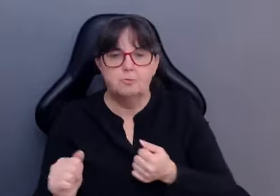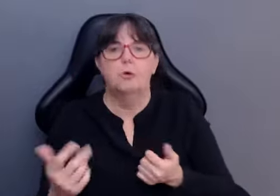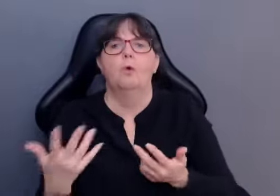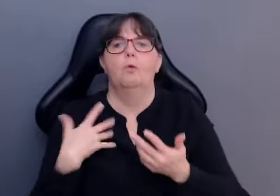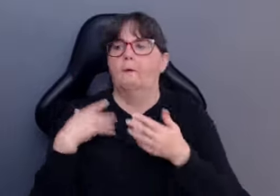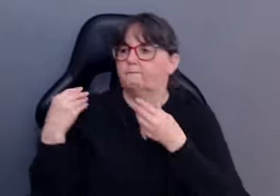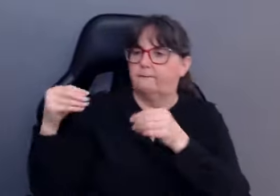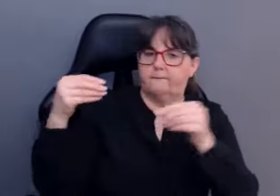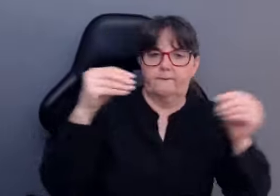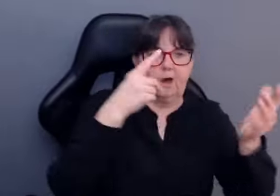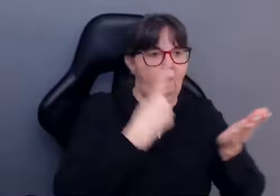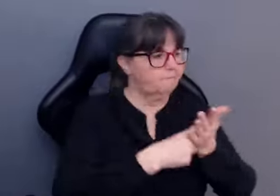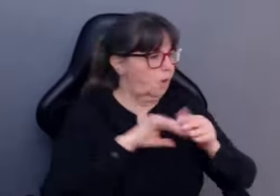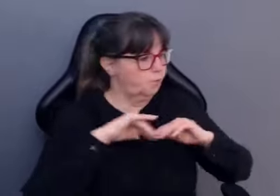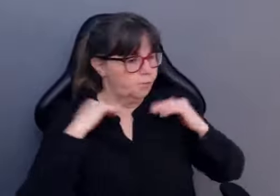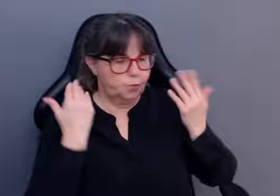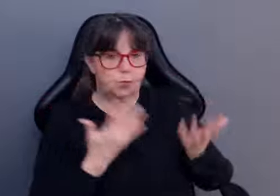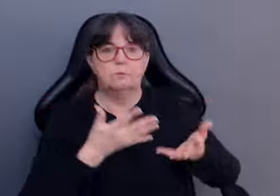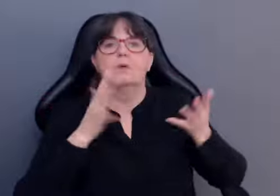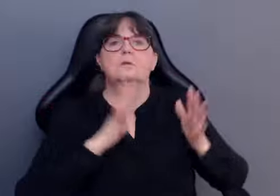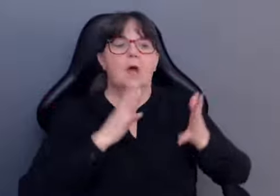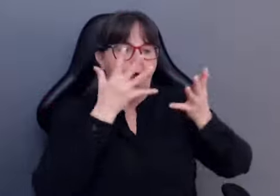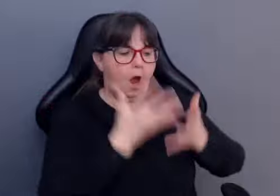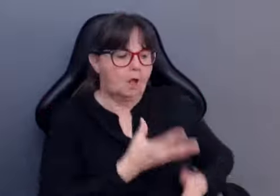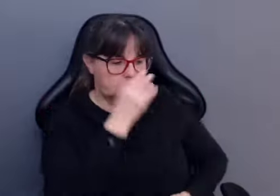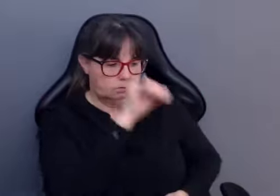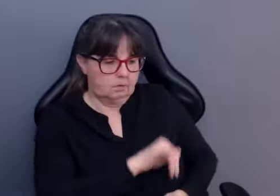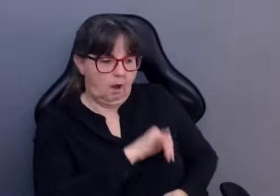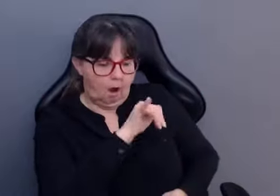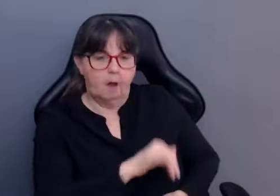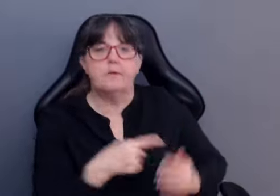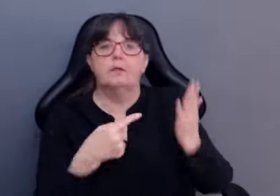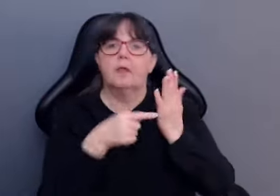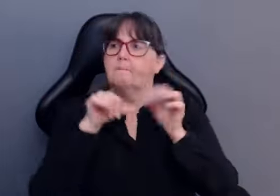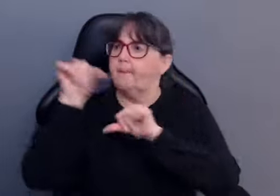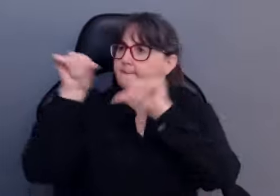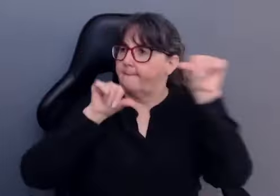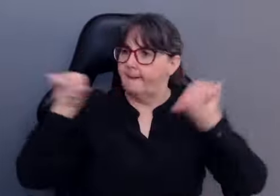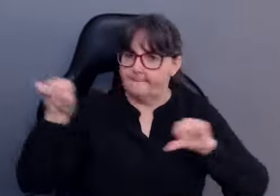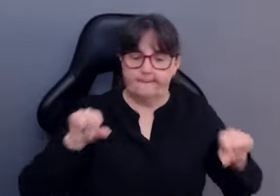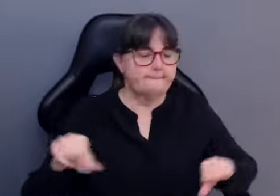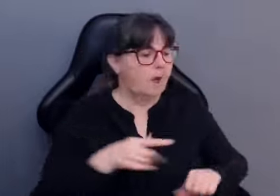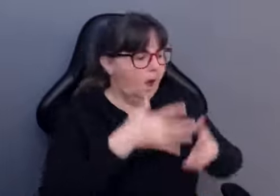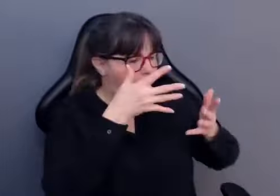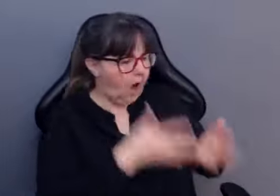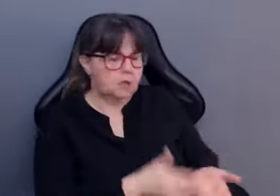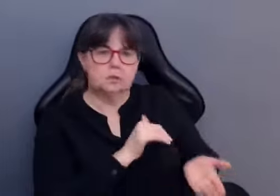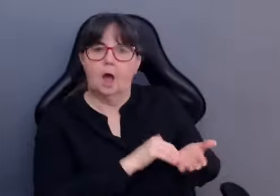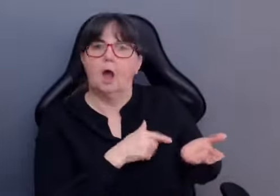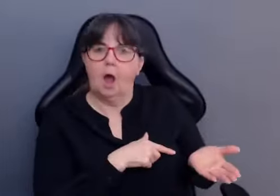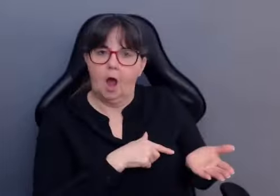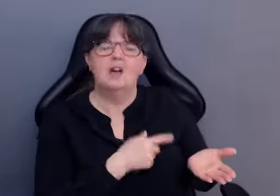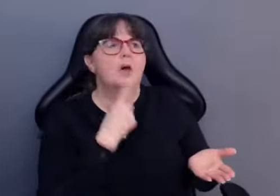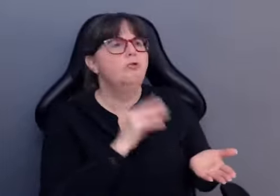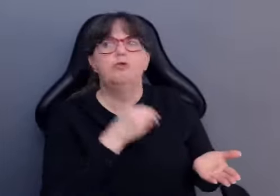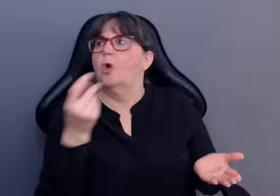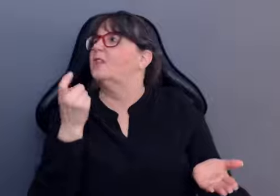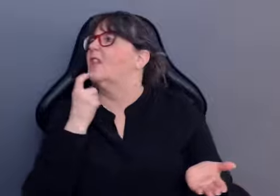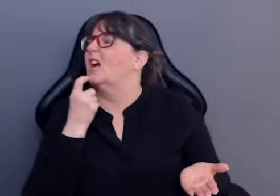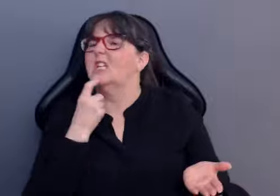liquidation, tous les biens restants après le paiement des dettes seront distribués à des organismes de